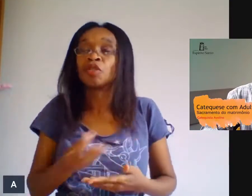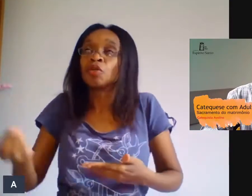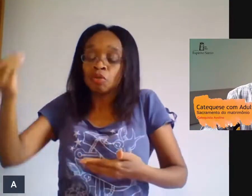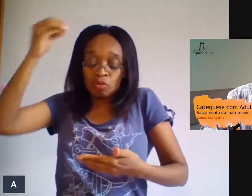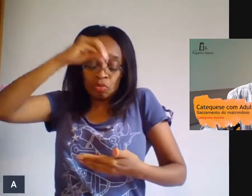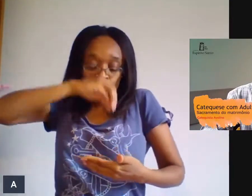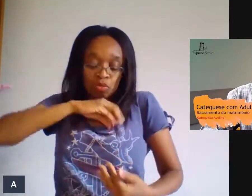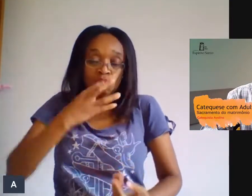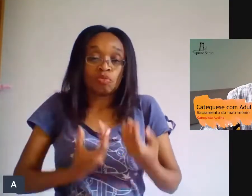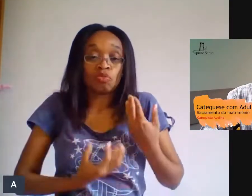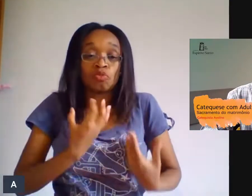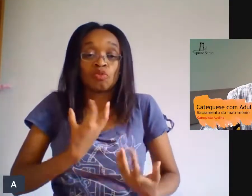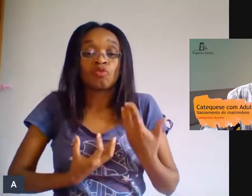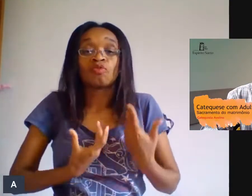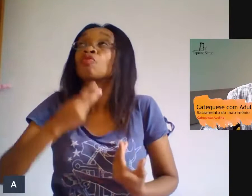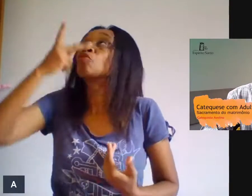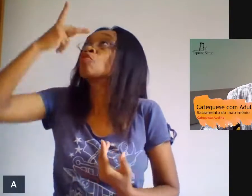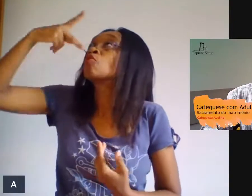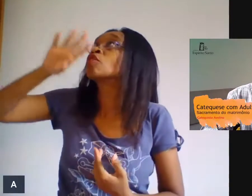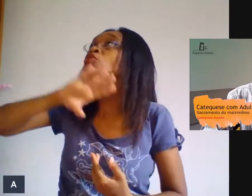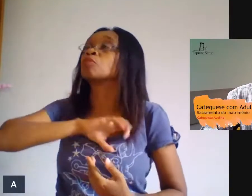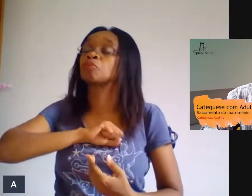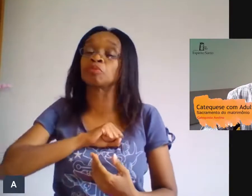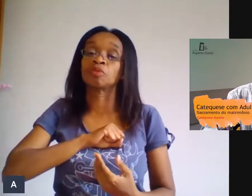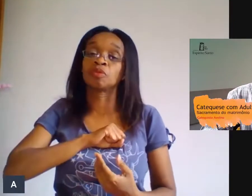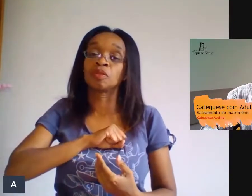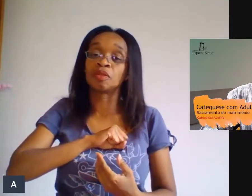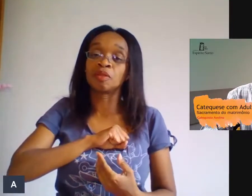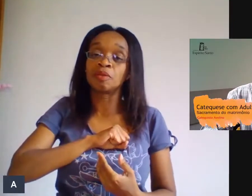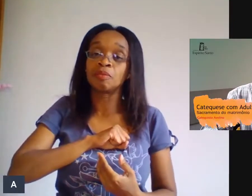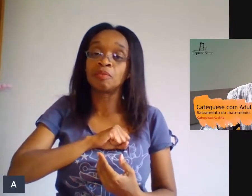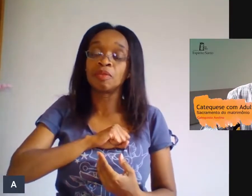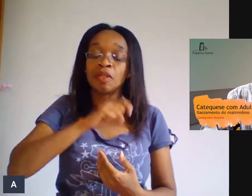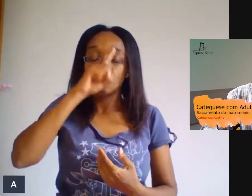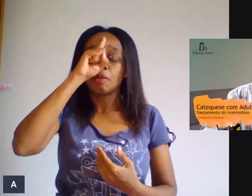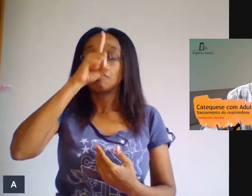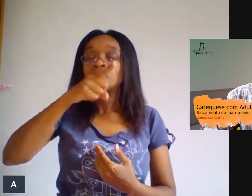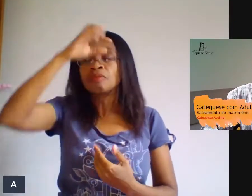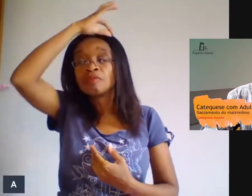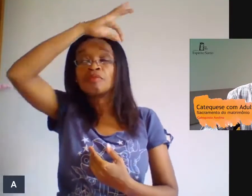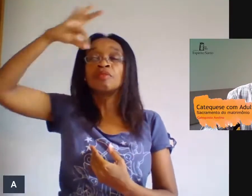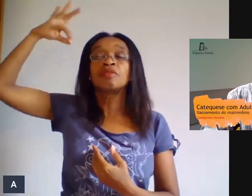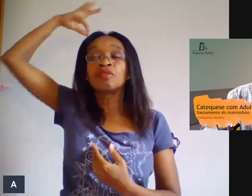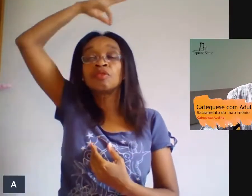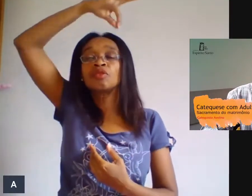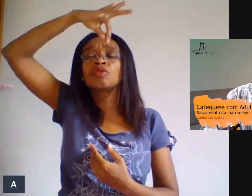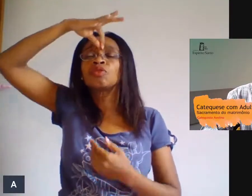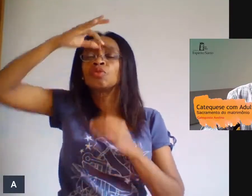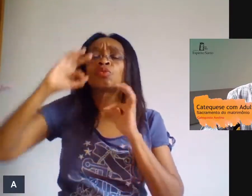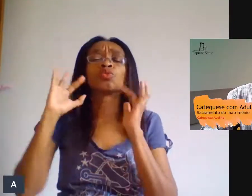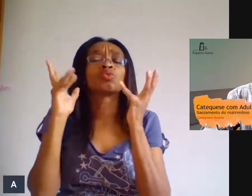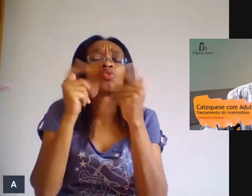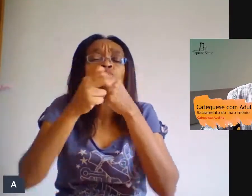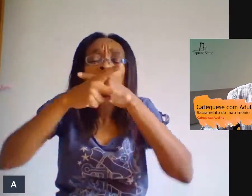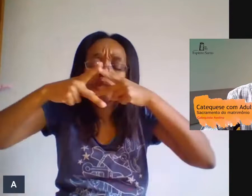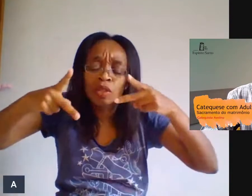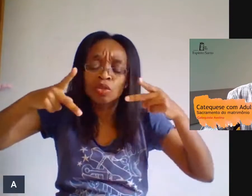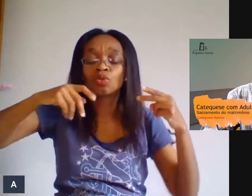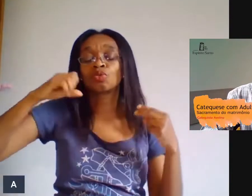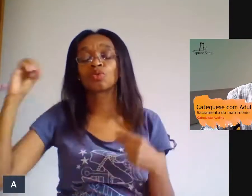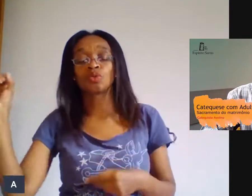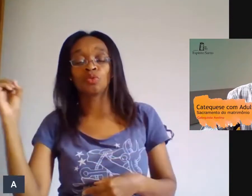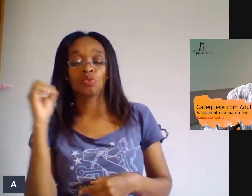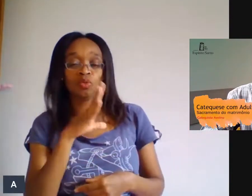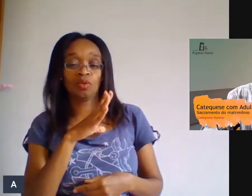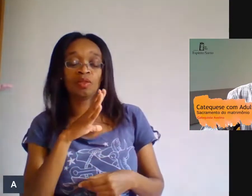e acendei neles o fogo do vosso amor. Enviai o vosso Espírito e tudo será criado